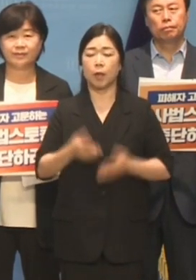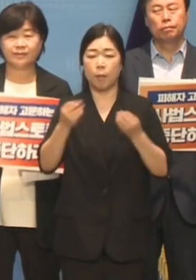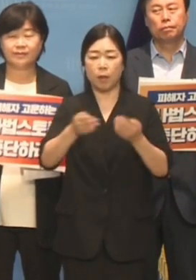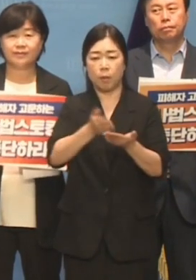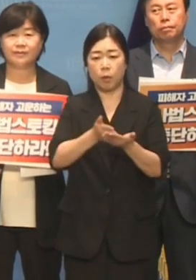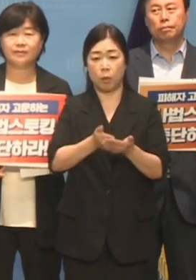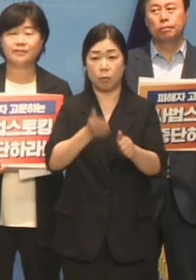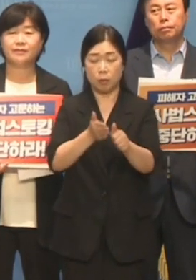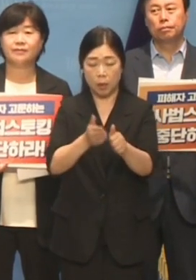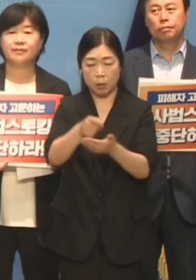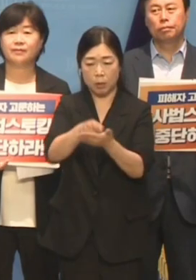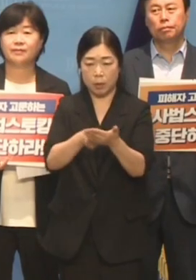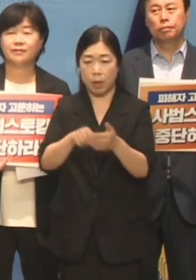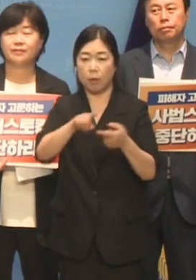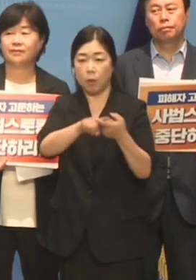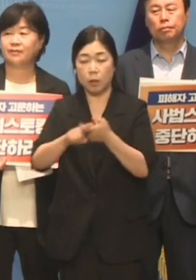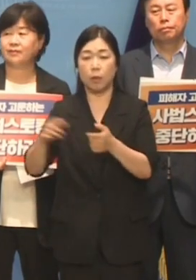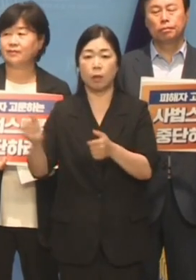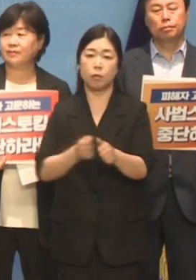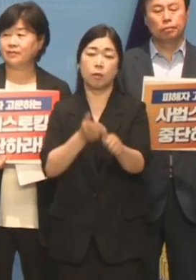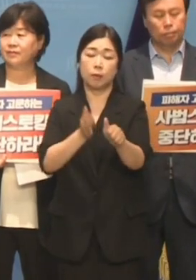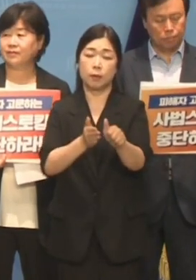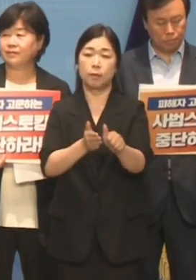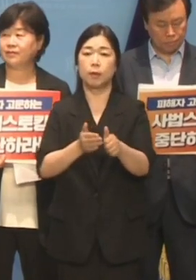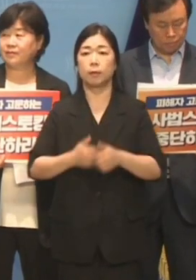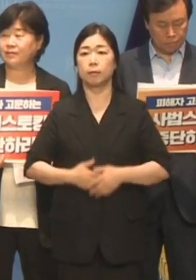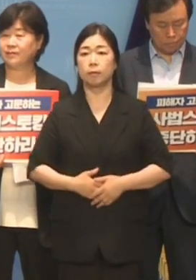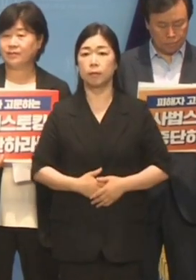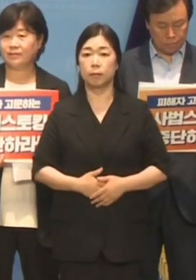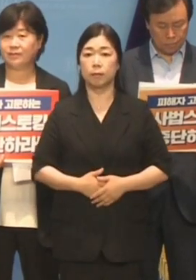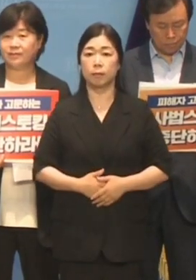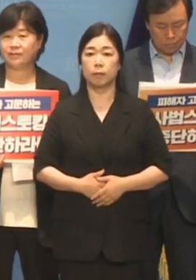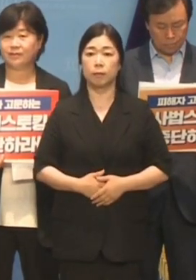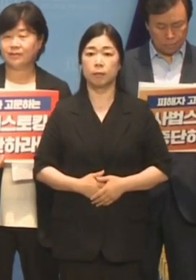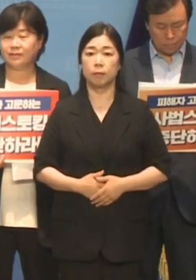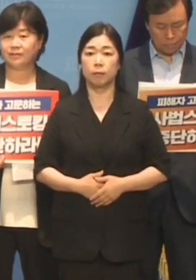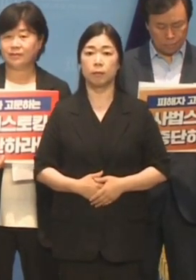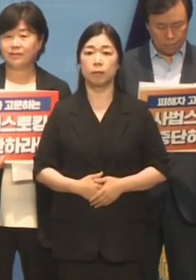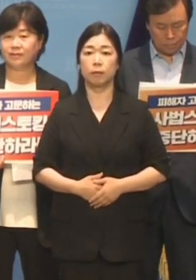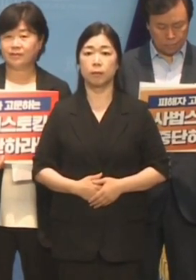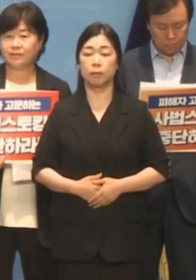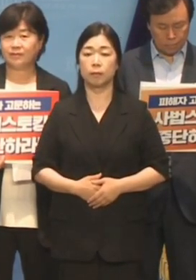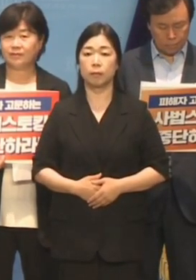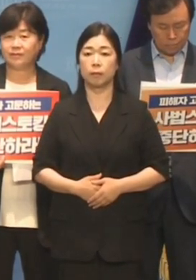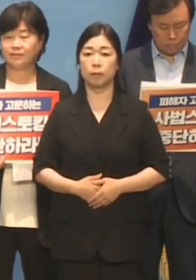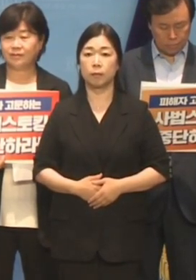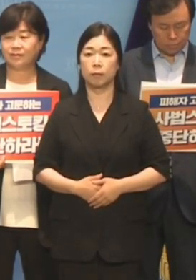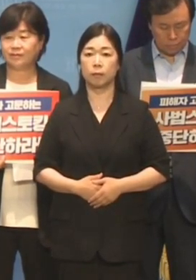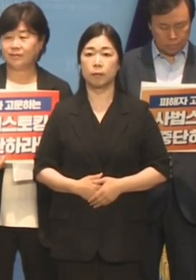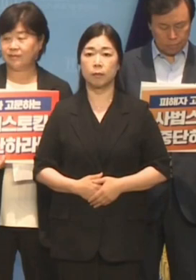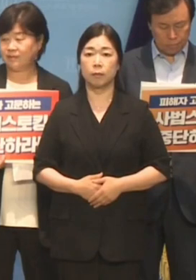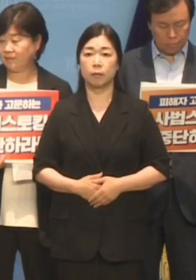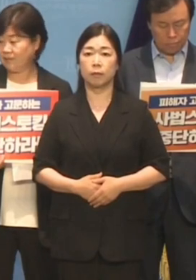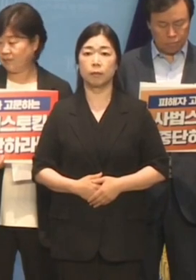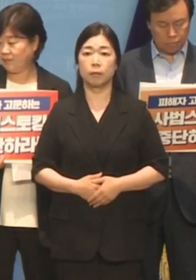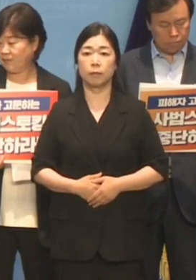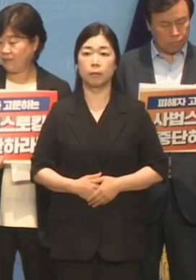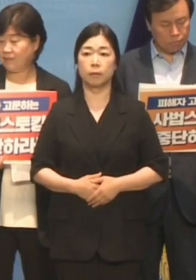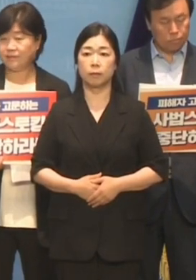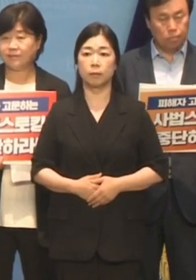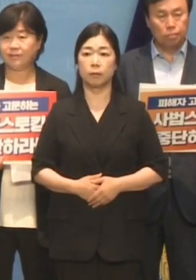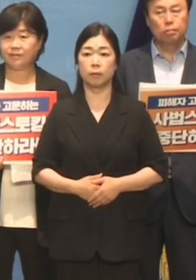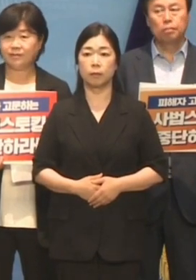많이 보도해 주시고 관심 가져줄 것을 간곡하게 부탁드립니다. 네, 그럼 기자회견문 낭독하겠습니다.